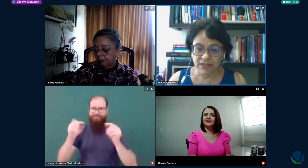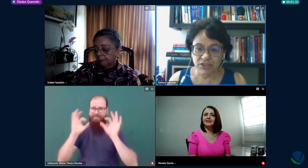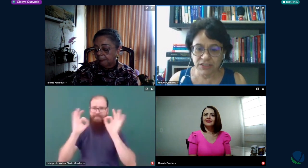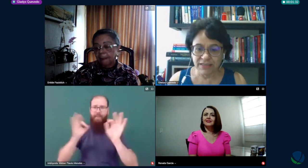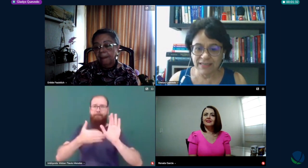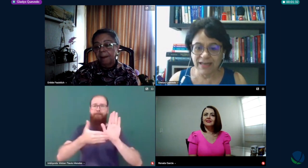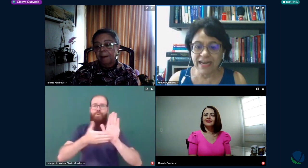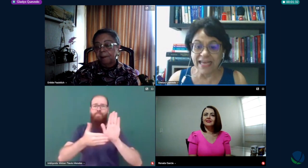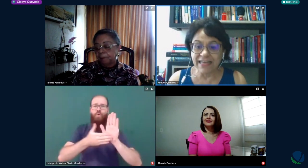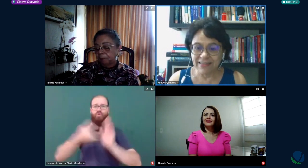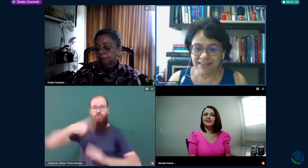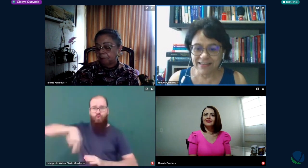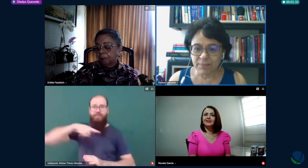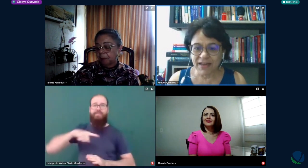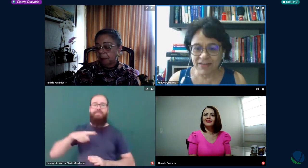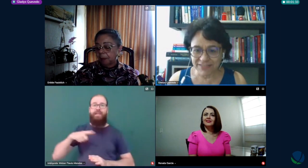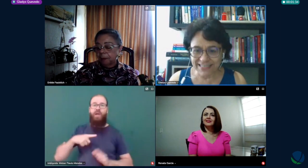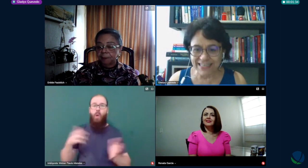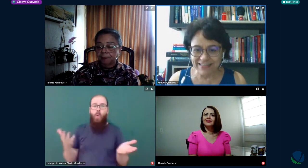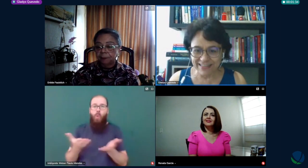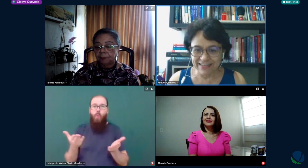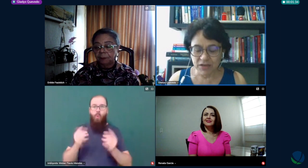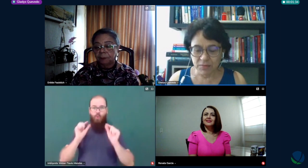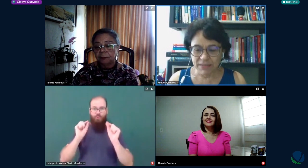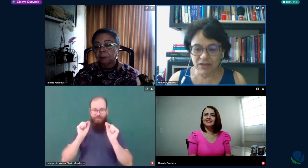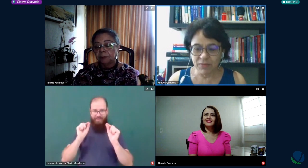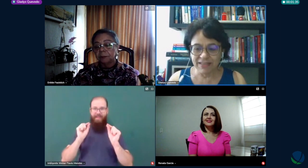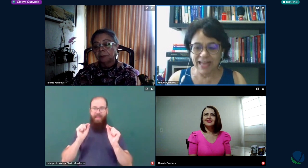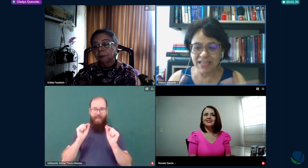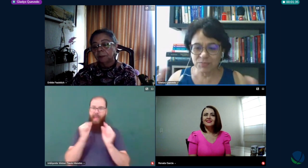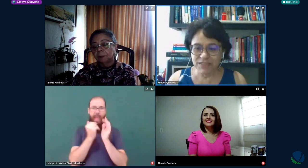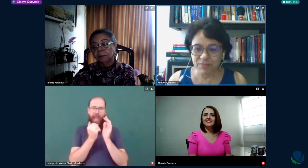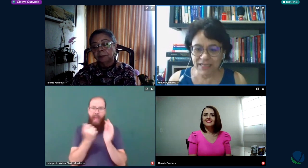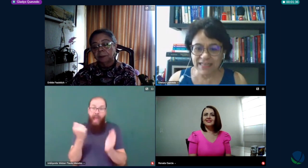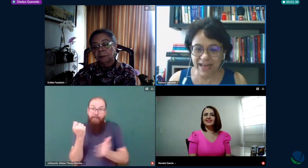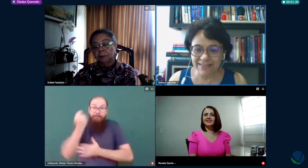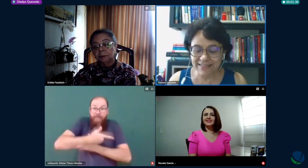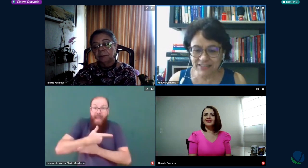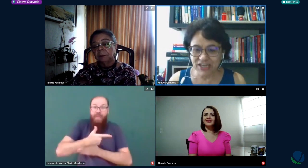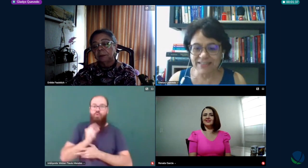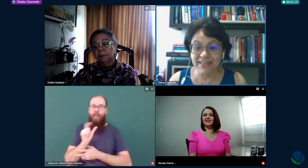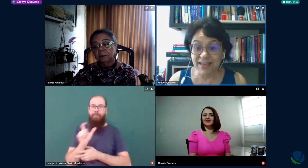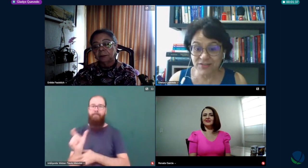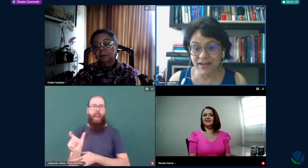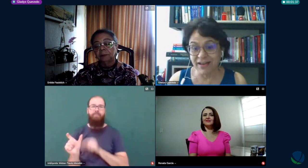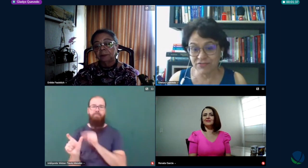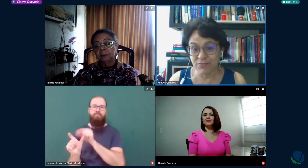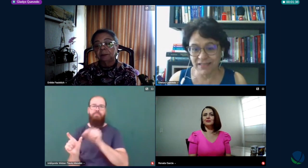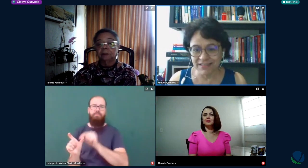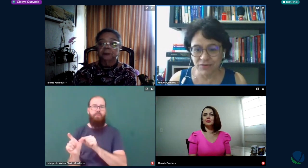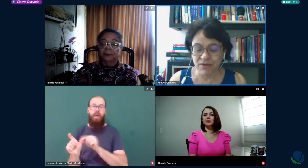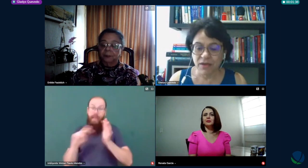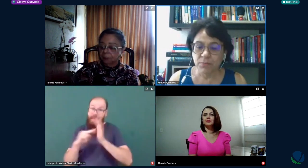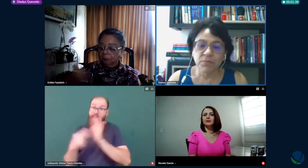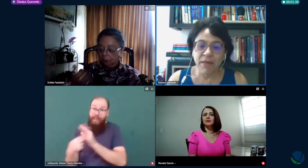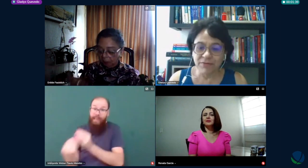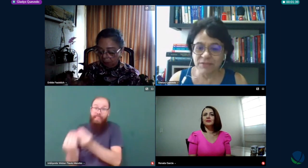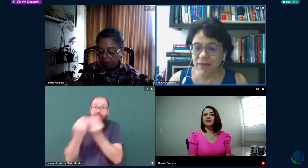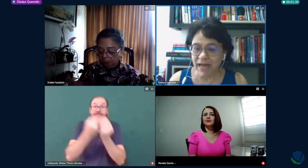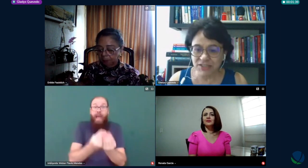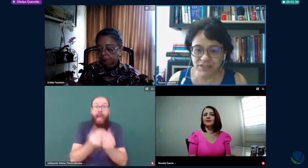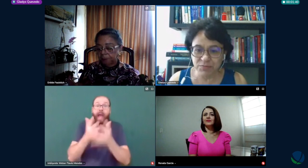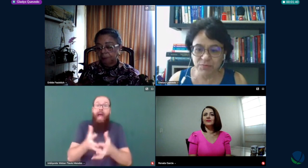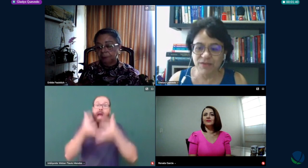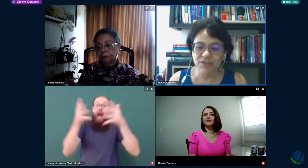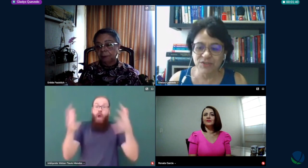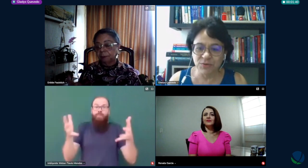em dia de ir além da palavra escrita, mas aumentar as possibilidades de acesso à informação por meio